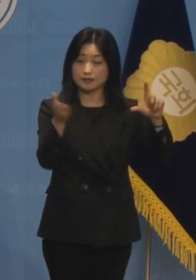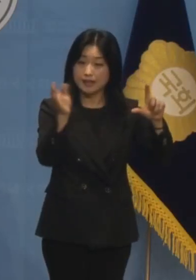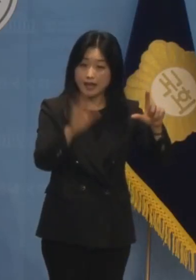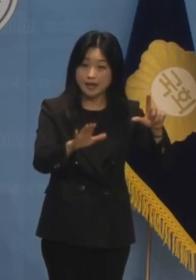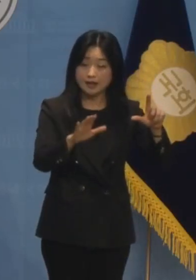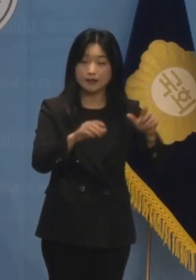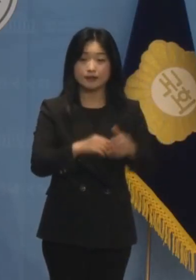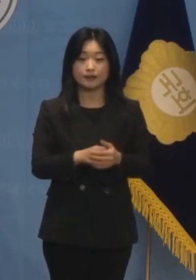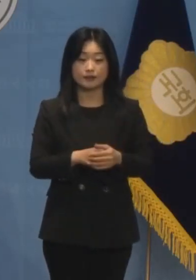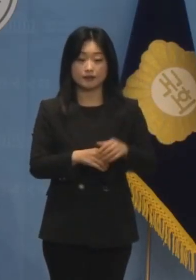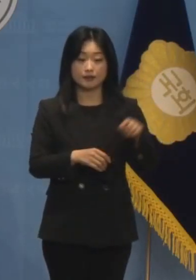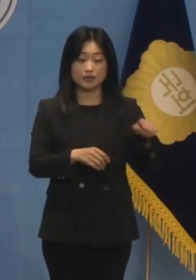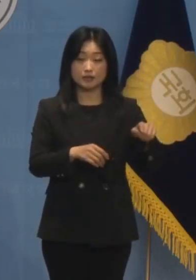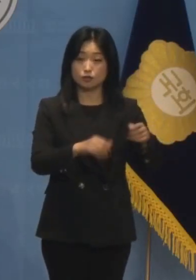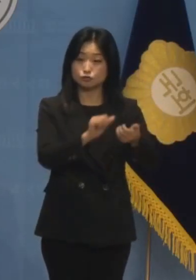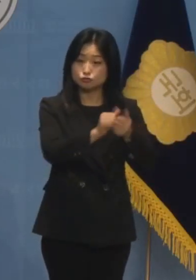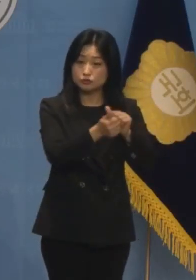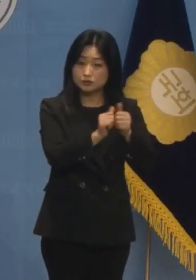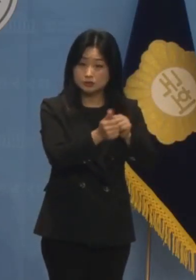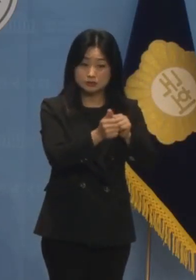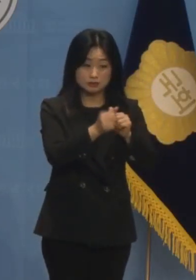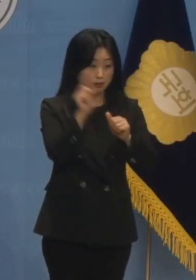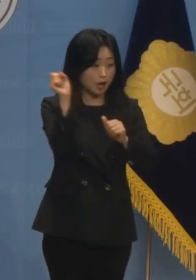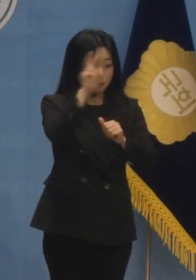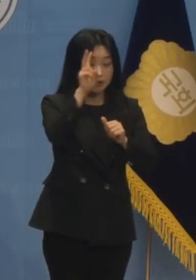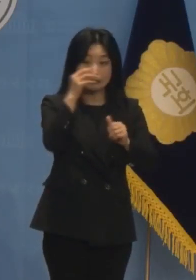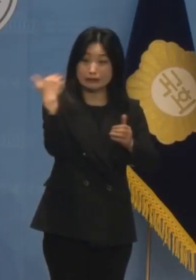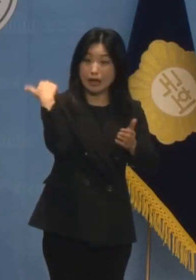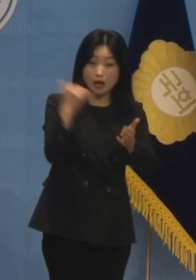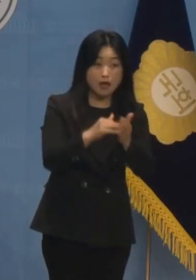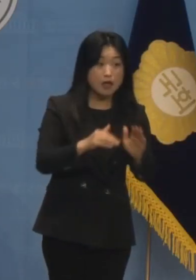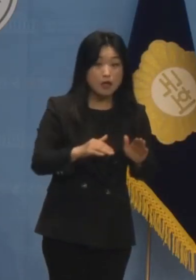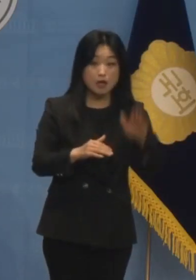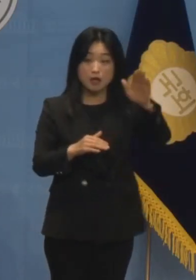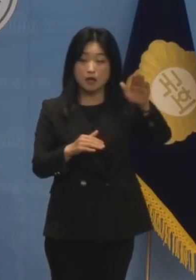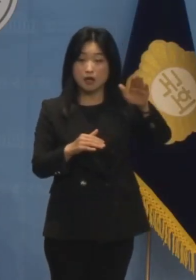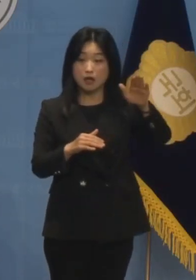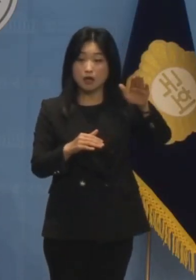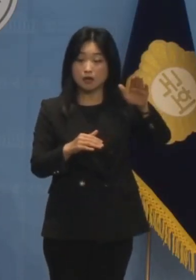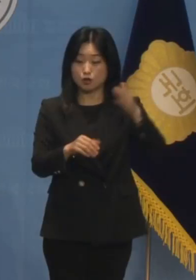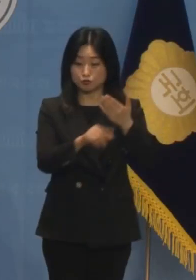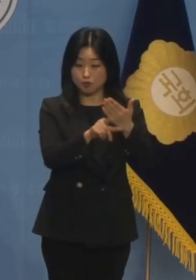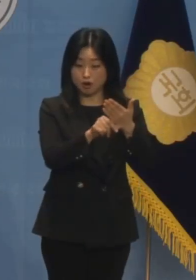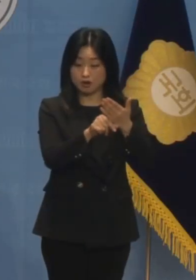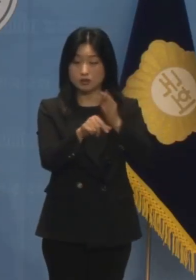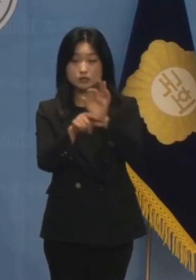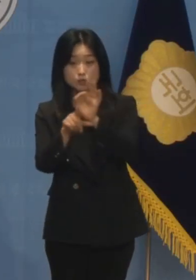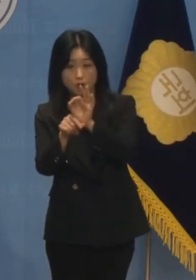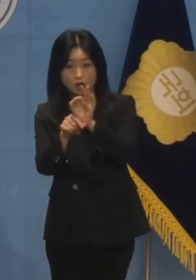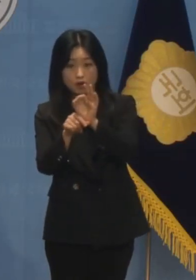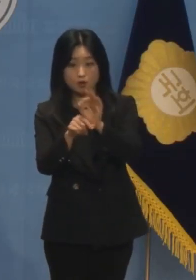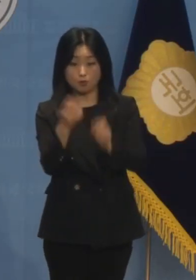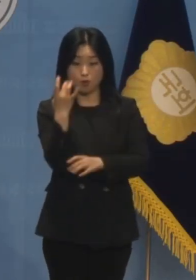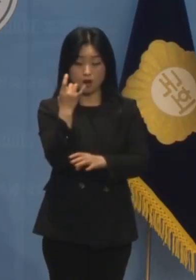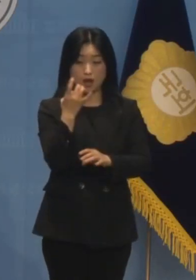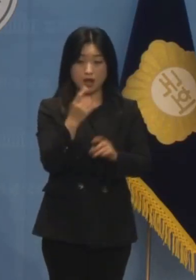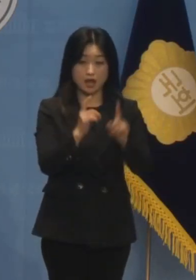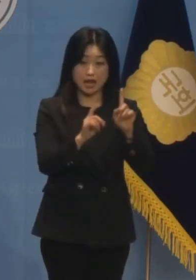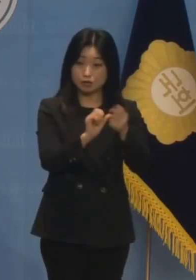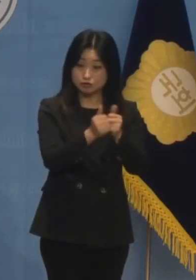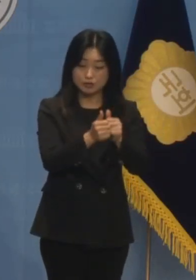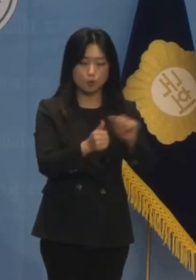그럼에도 삼부토건 주가가 최근 다시 움직이고 있습니다. 9월과 10월 500원대에 머무르던